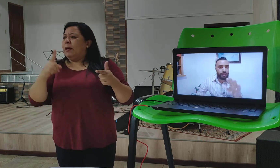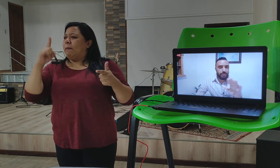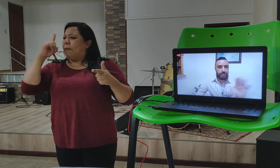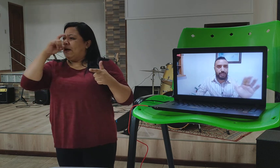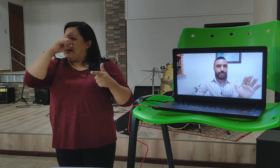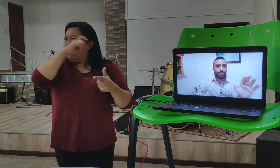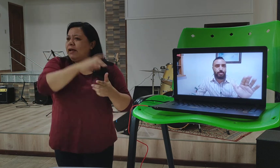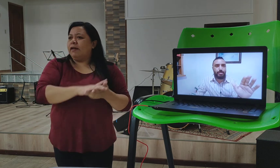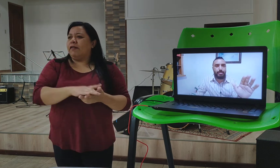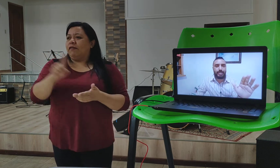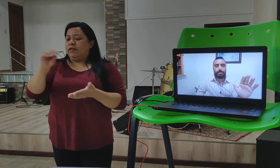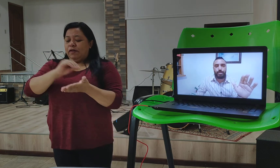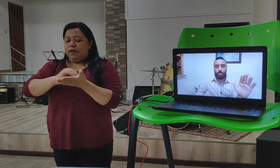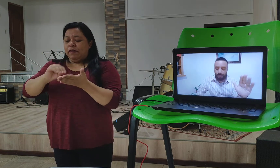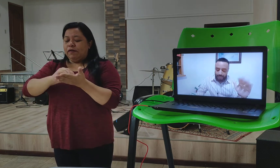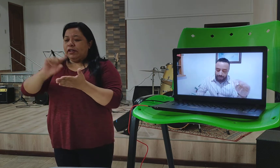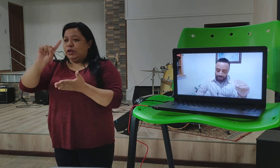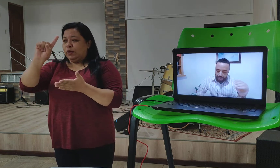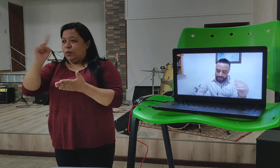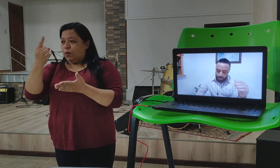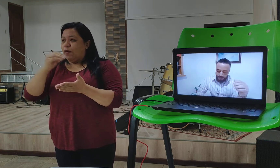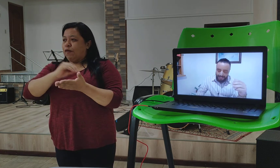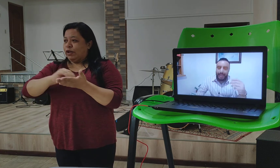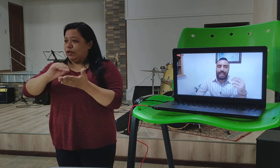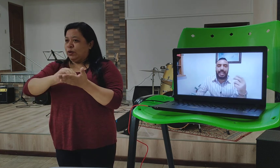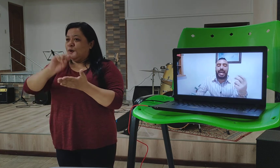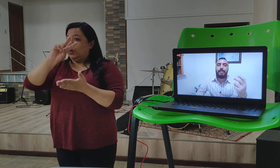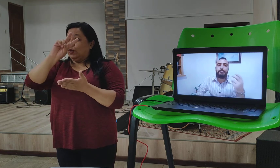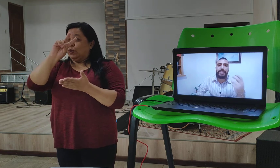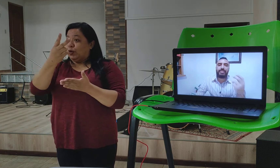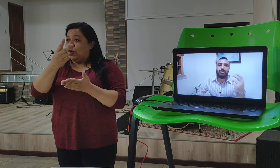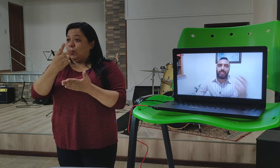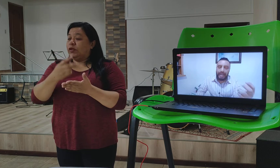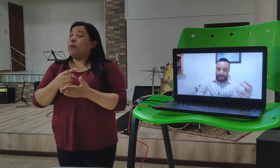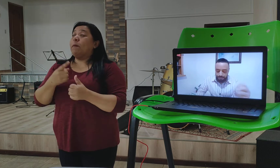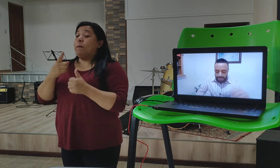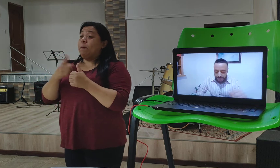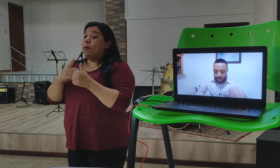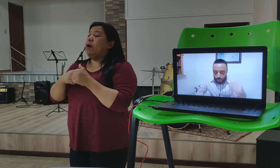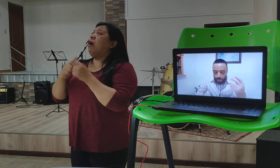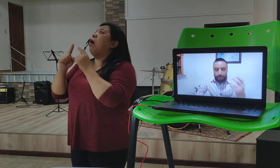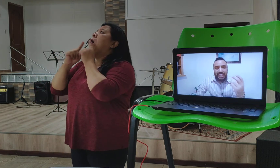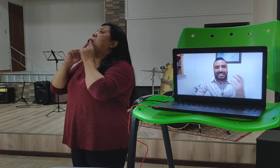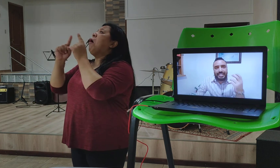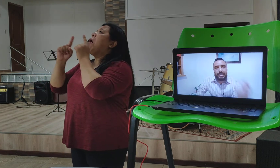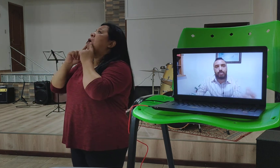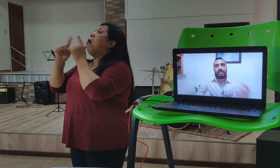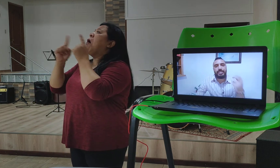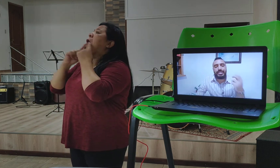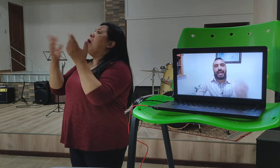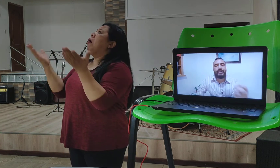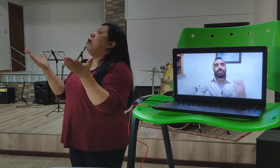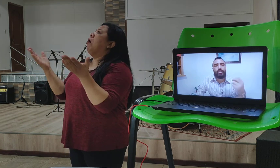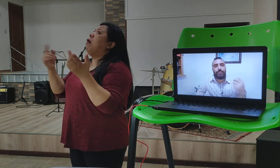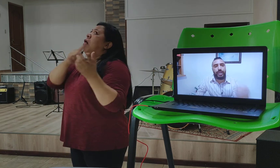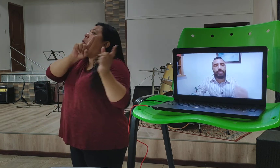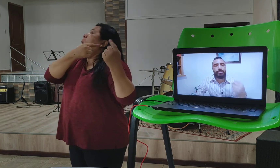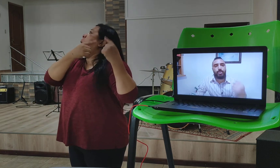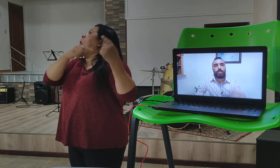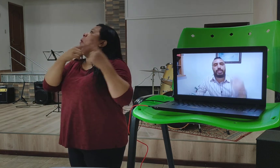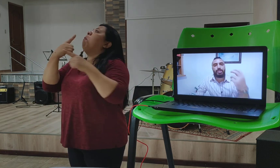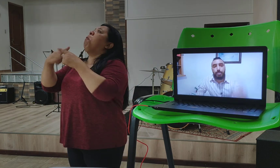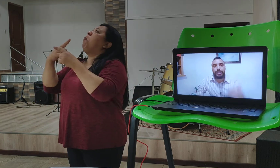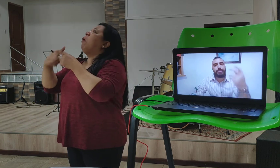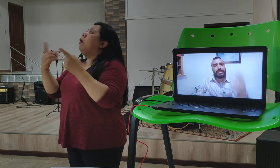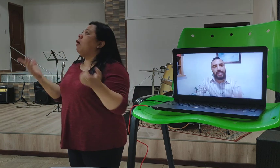versículo 2, você que está com a sua Bíblia aberta pode acompanhar. Ele começa a lamentar a opressão que estava sofrendo